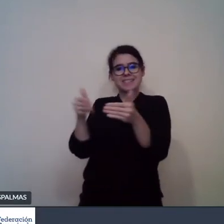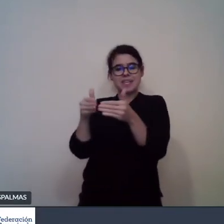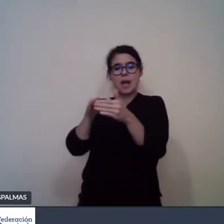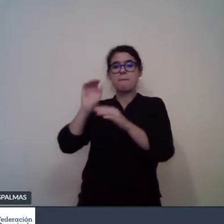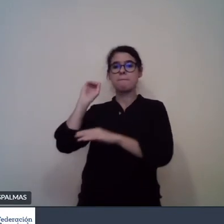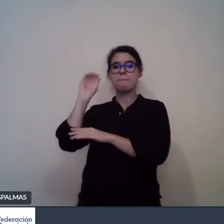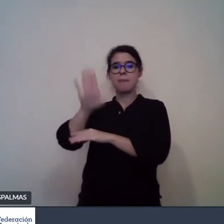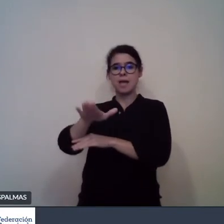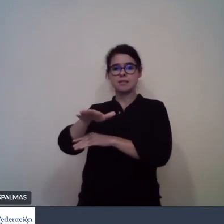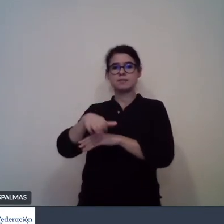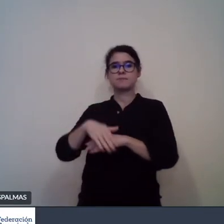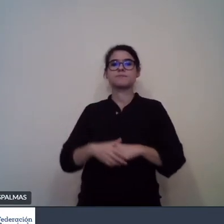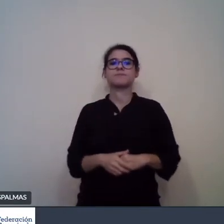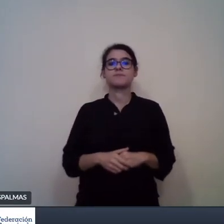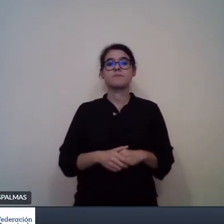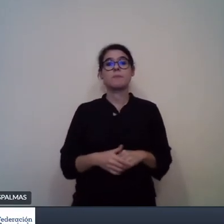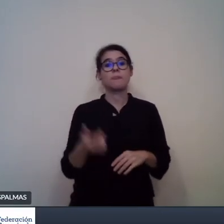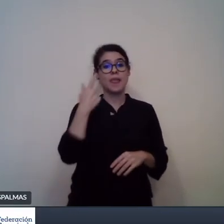Fijaos,